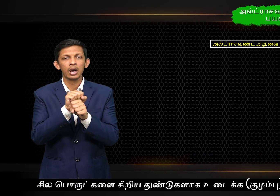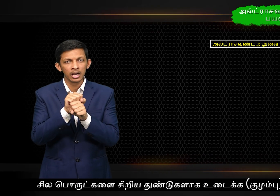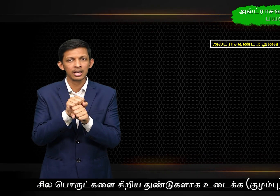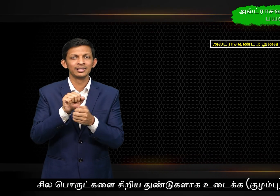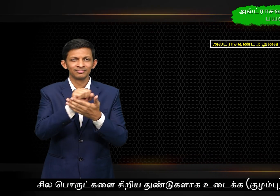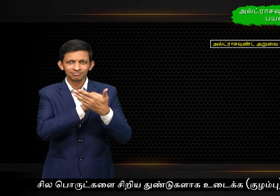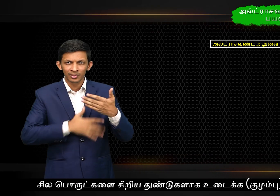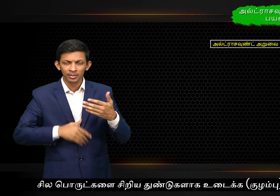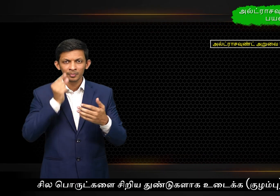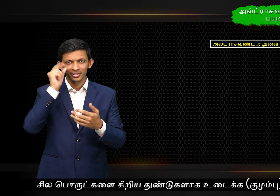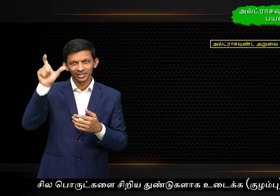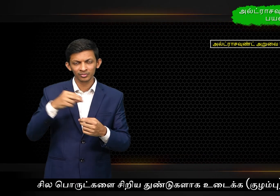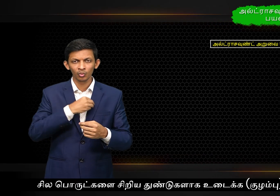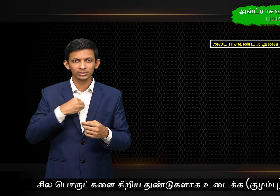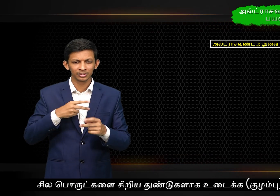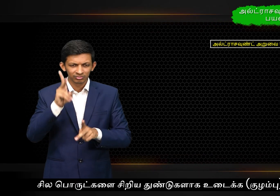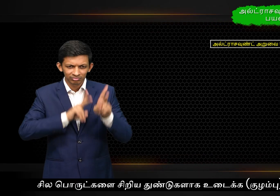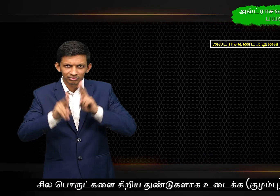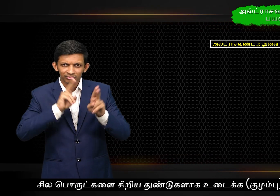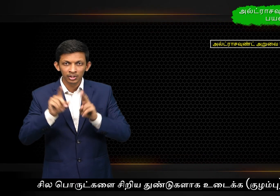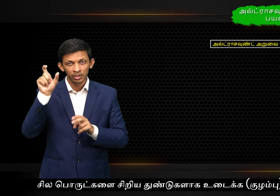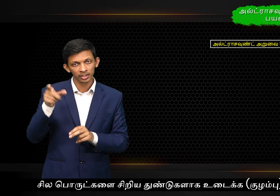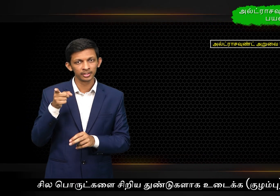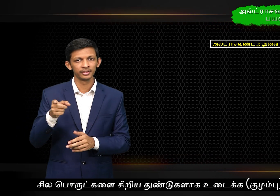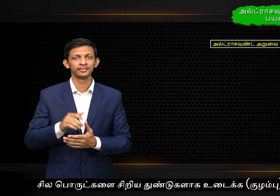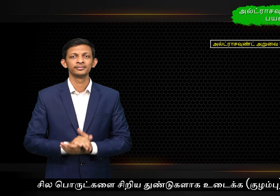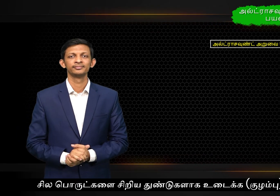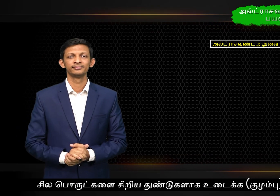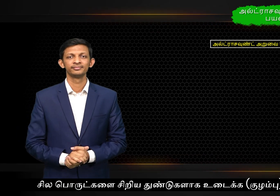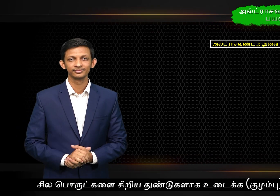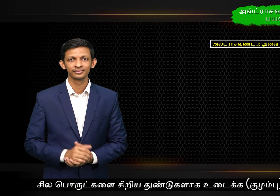சிறிய துண்டுகளாக உடைக்க, அதாவது குழம்பு ஏற்படுகிறது.